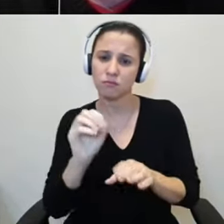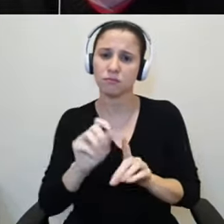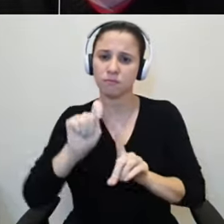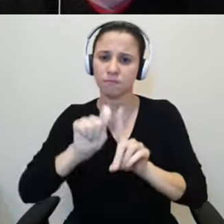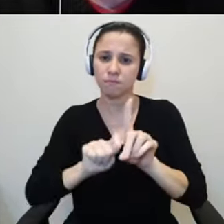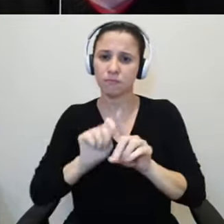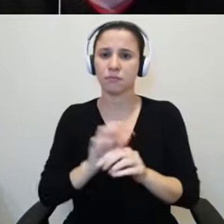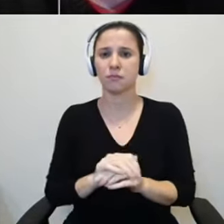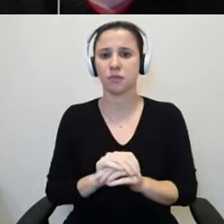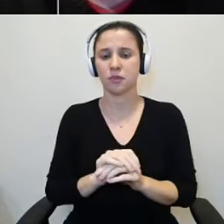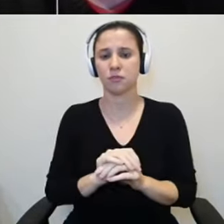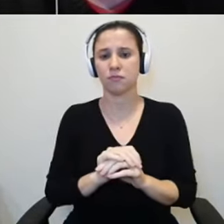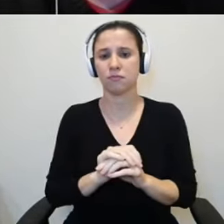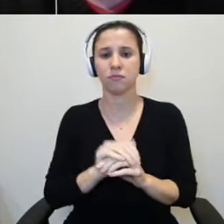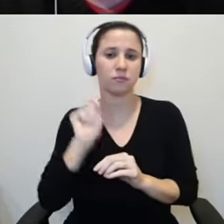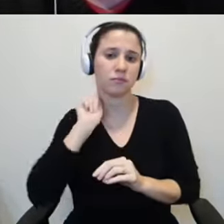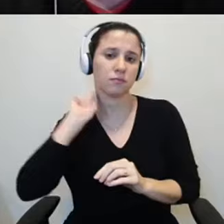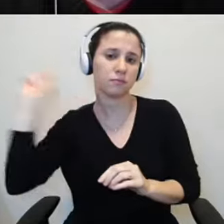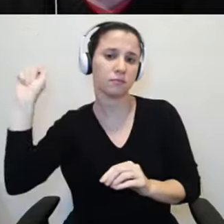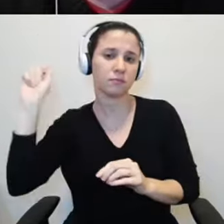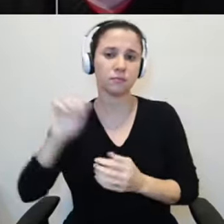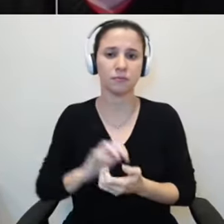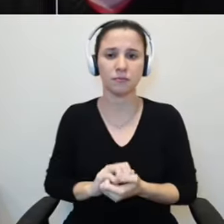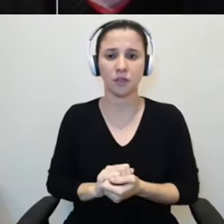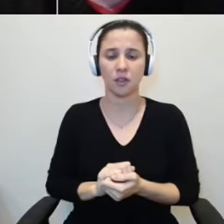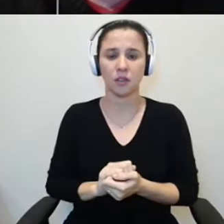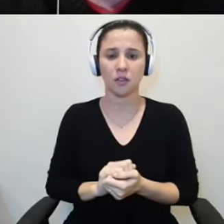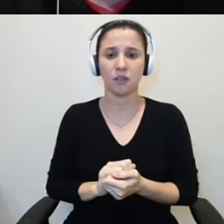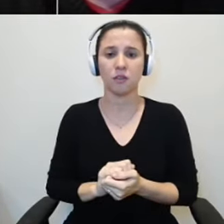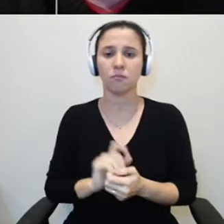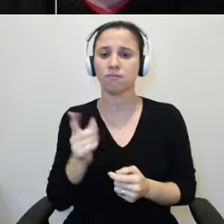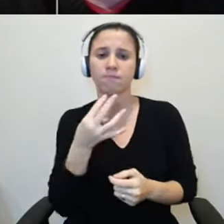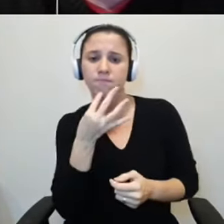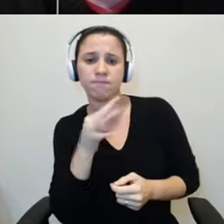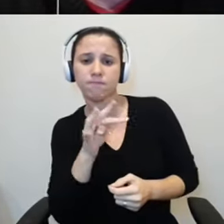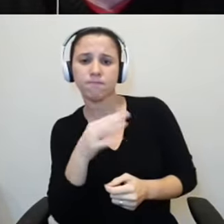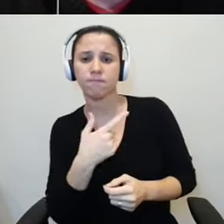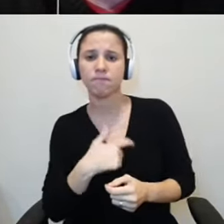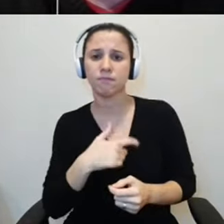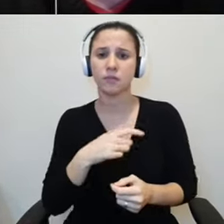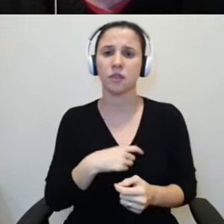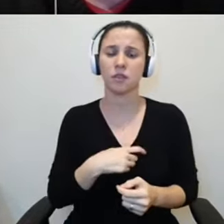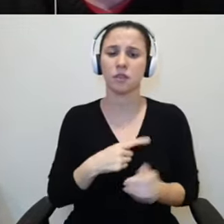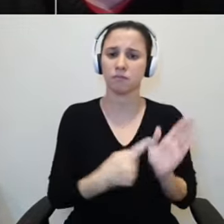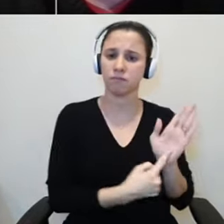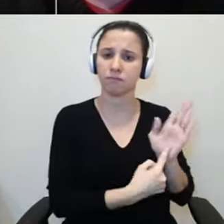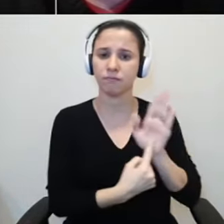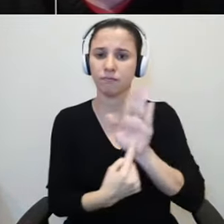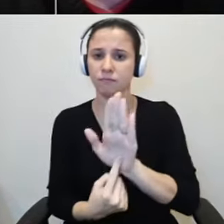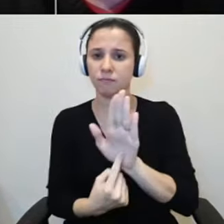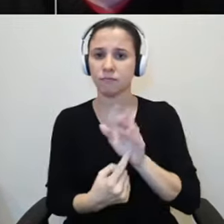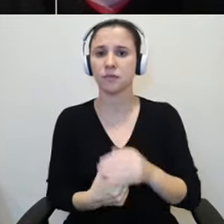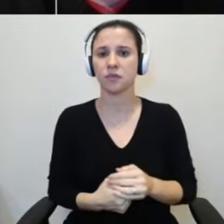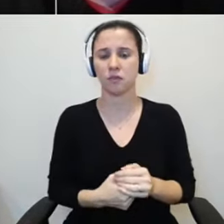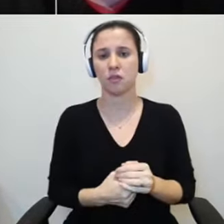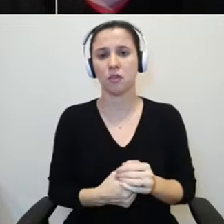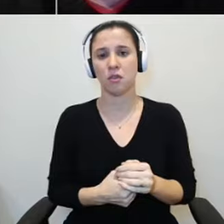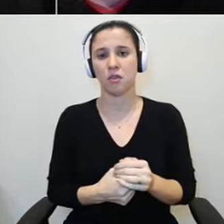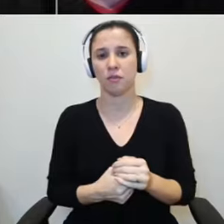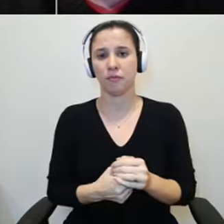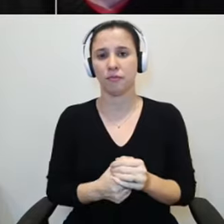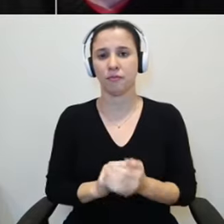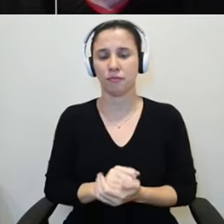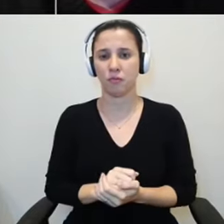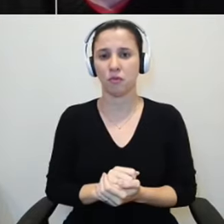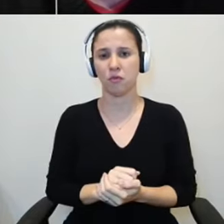Inicialmente me apresentando, né, para aqueles que não me conhecem ainda, principalmente aqueles que entraram esse ano, né, a gente teve pouco tempo ali, já tivemos